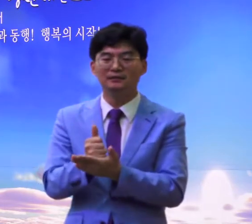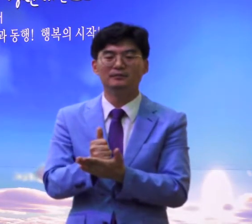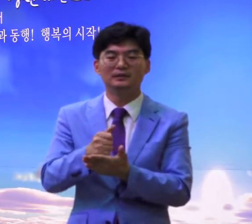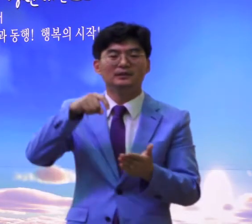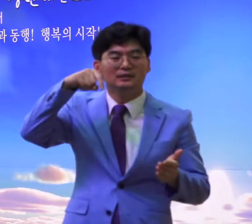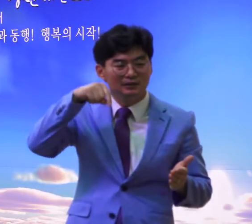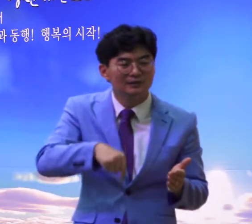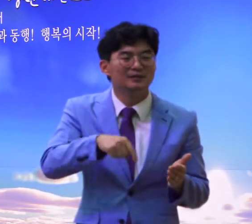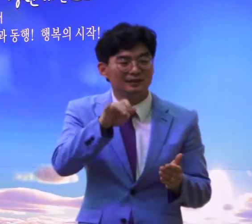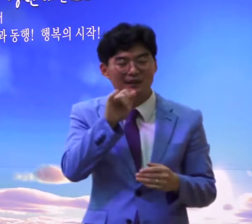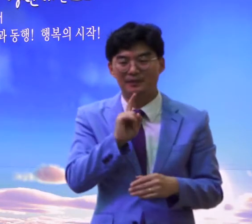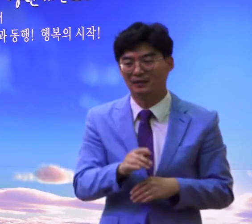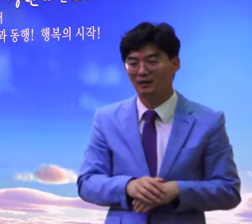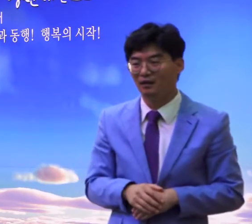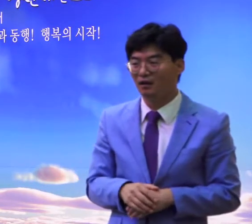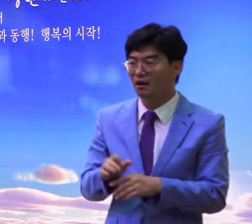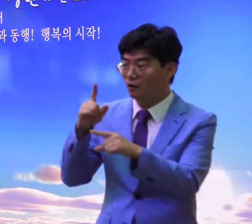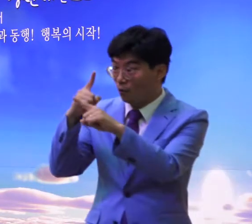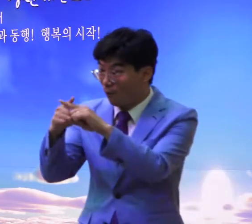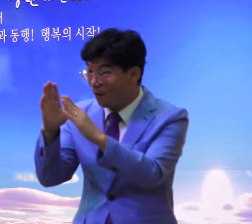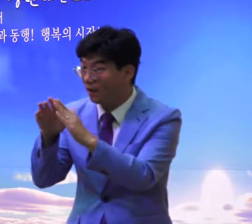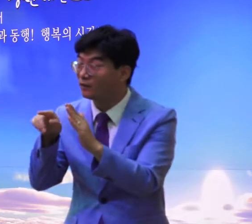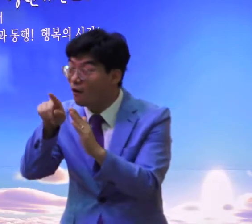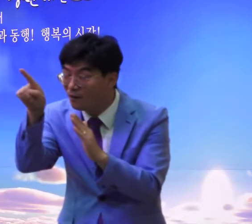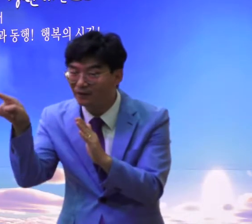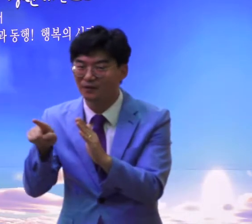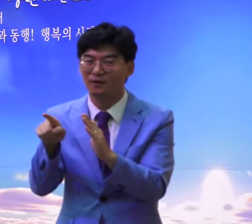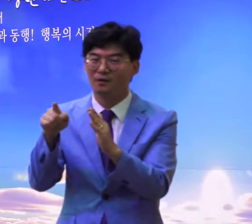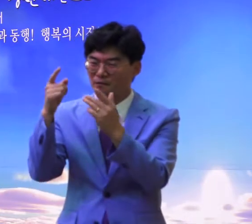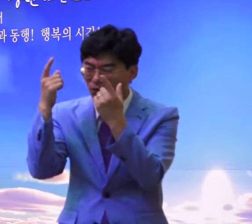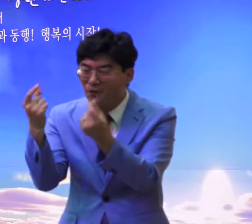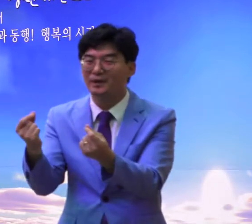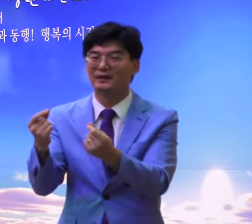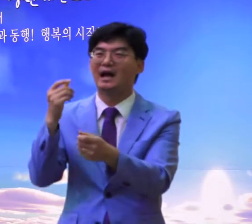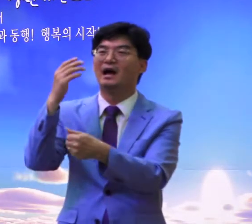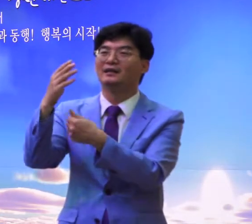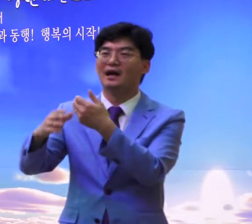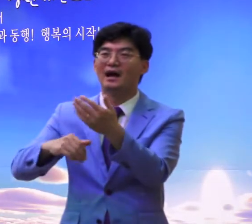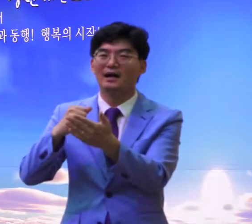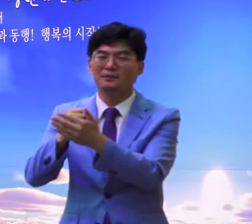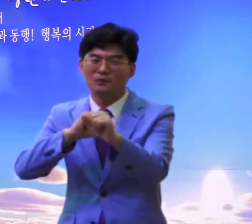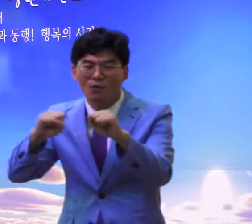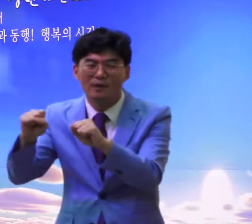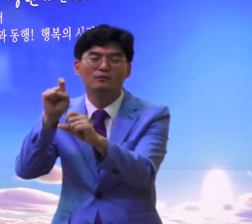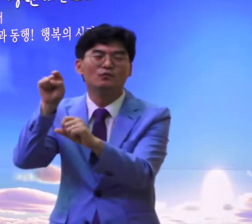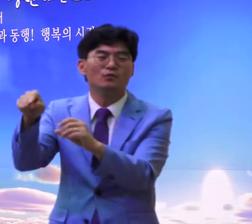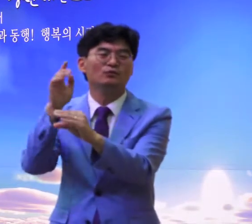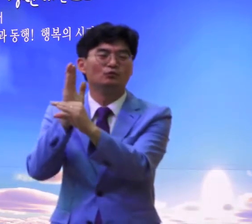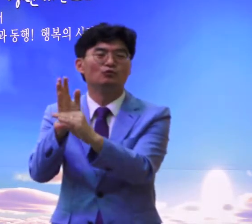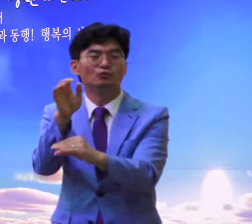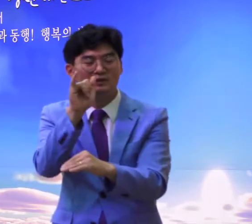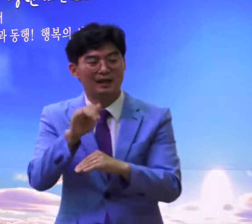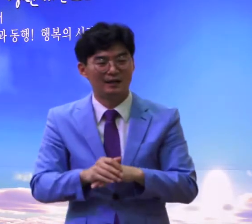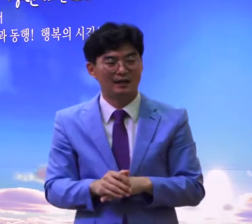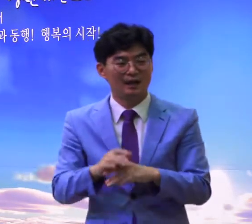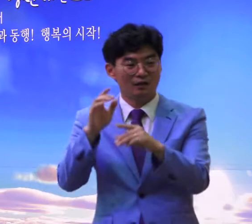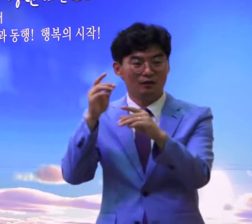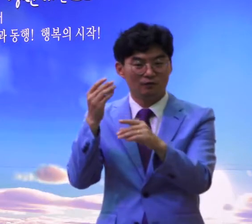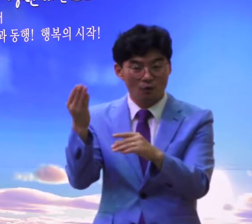그리고 빌립보 교회 성도들에게 권면합니다. 너희 안에서 행하시는 분은 하나님이시다, 너희 안에서 하나님이 일하고